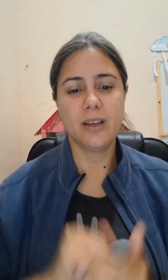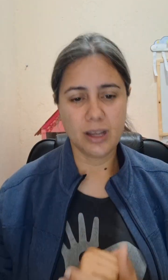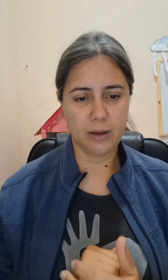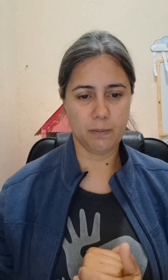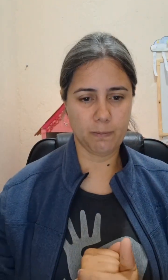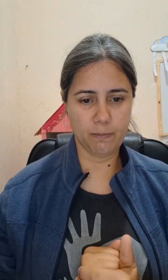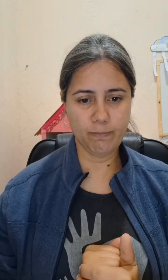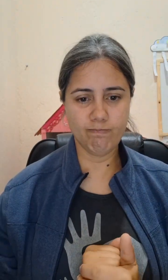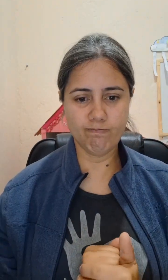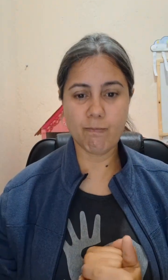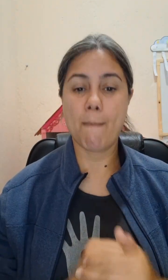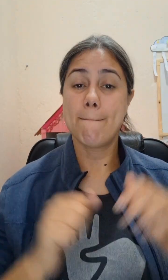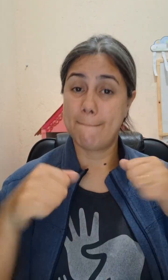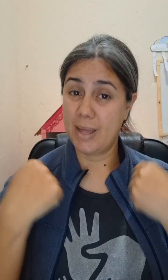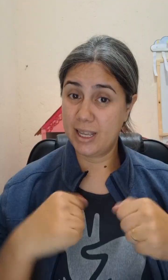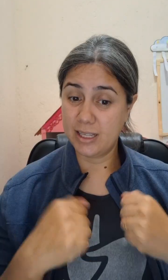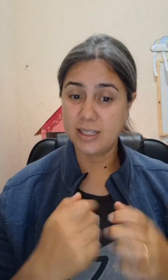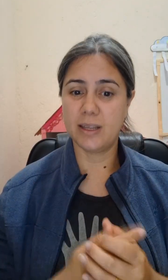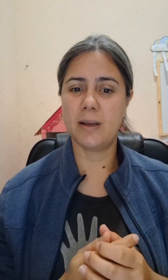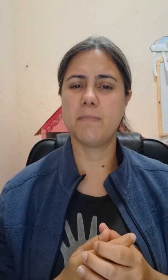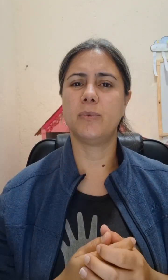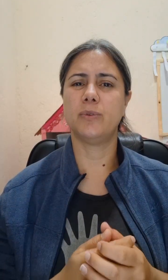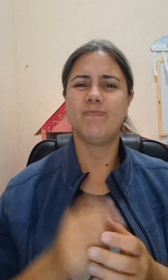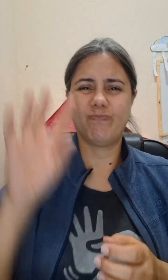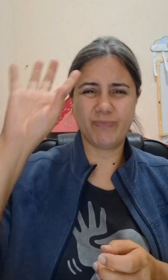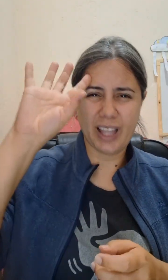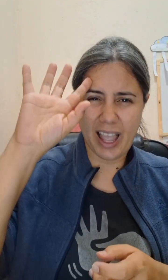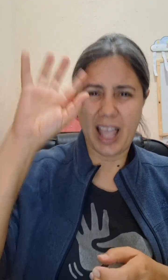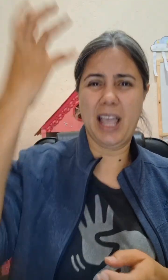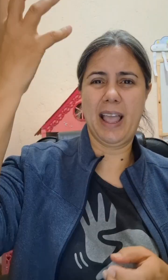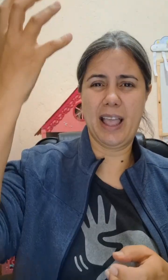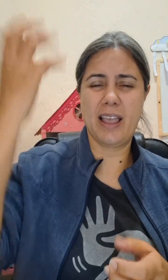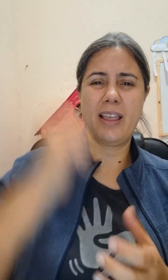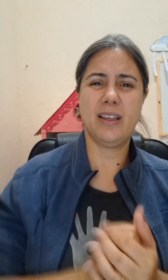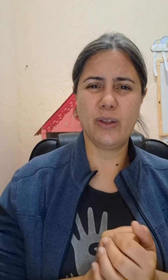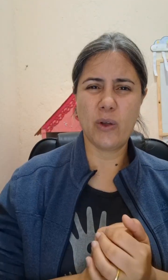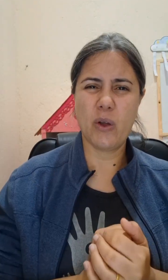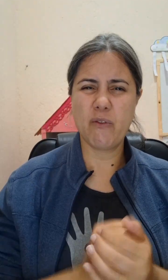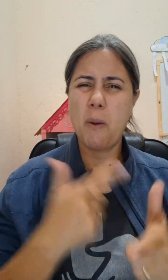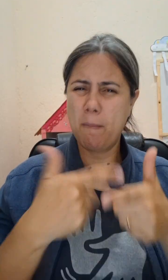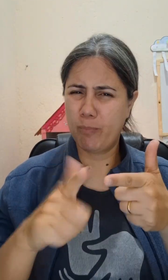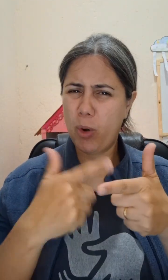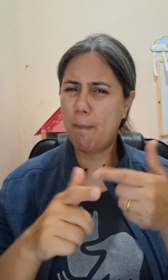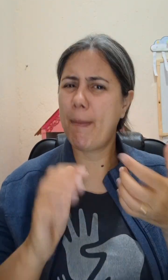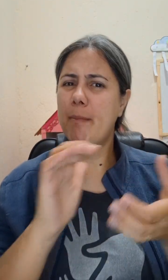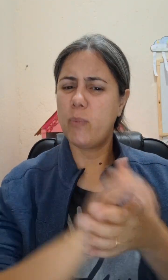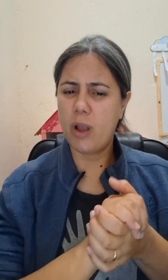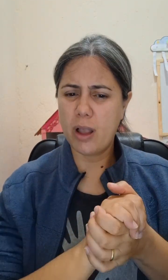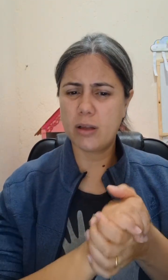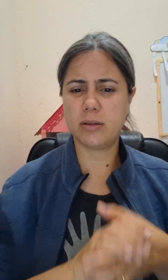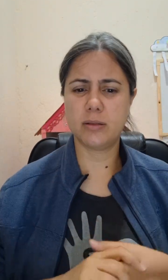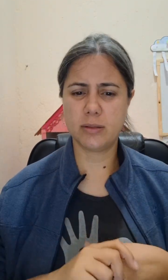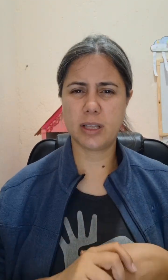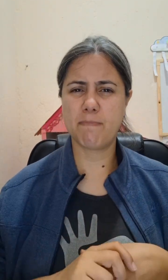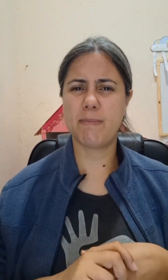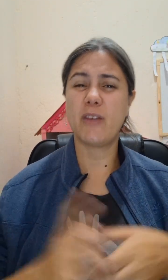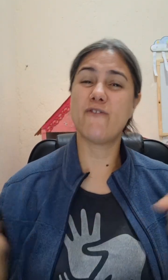redimir o casamento, voltar aos princípios bíblicos, igual fala na Bíblia. O amor, a